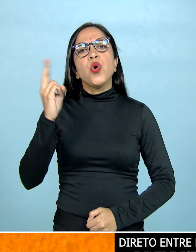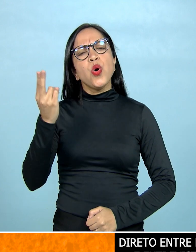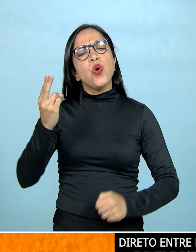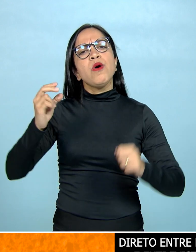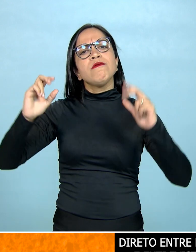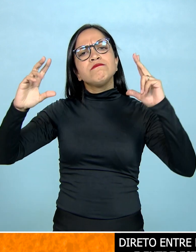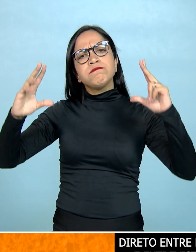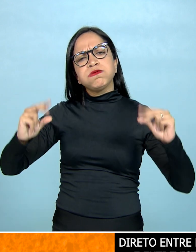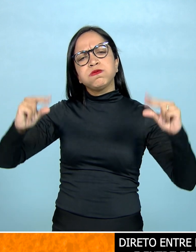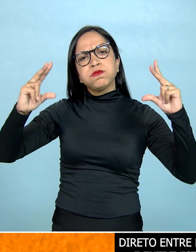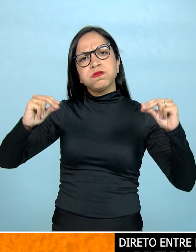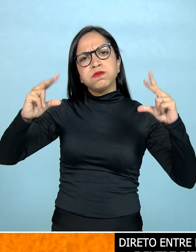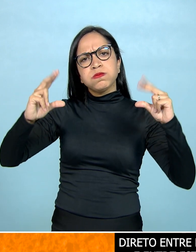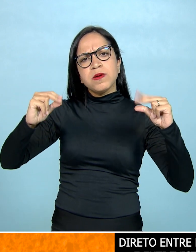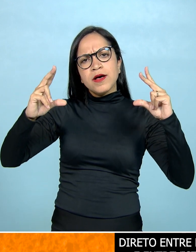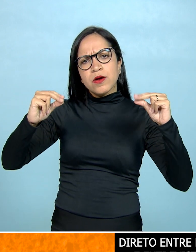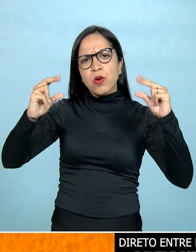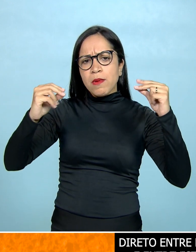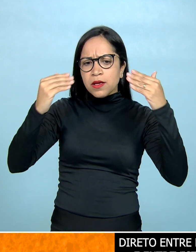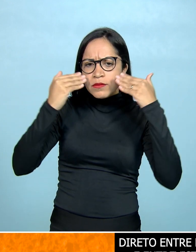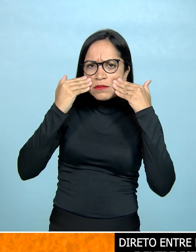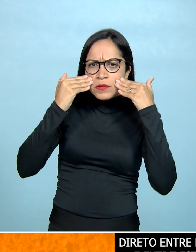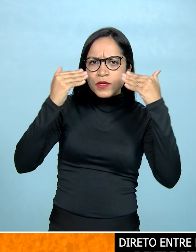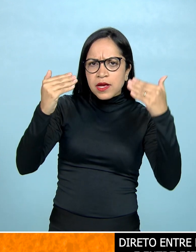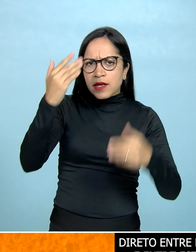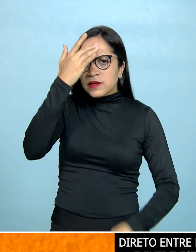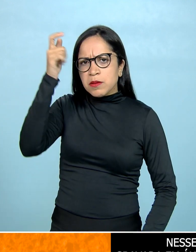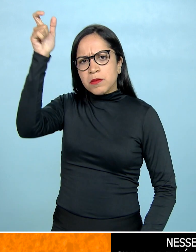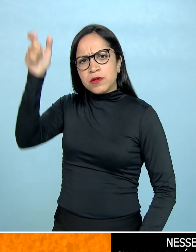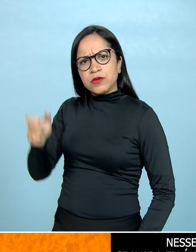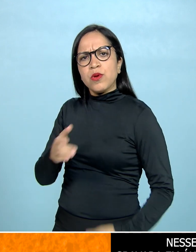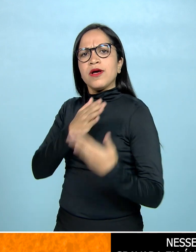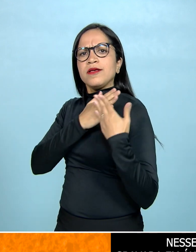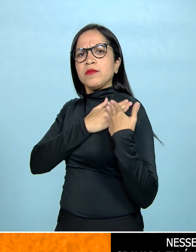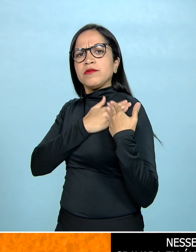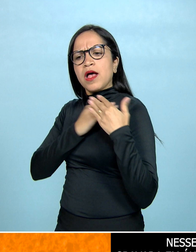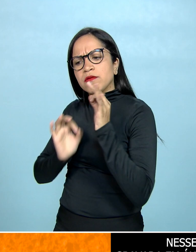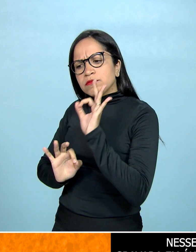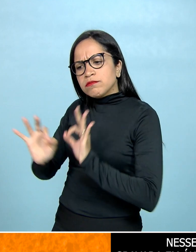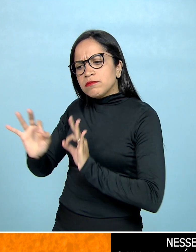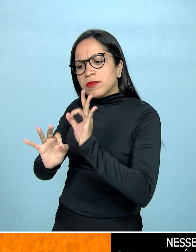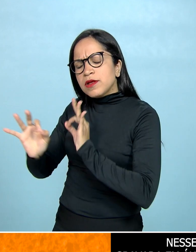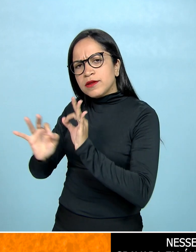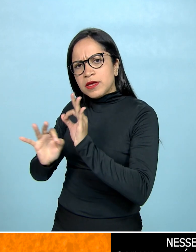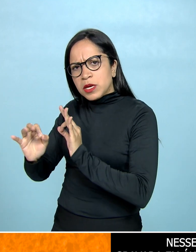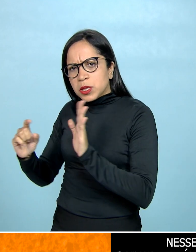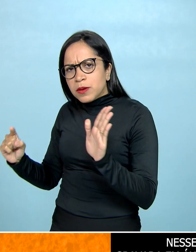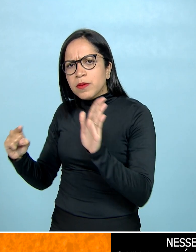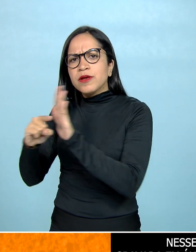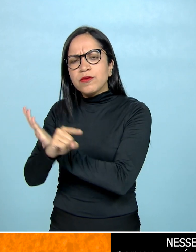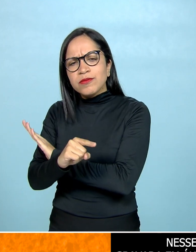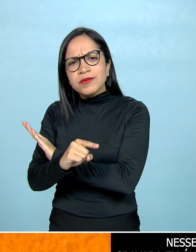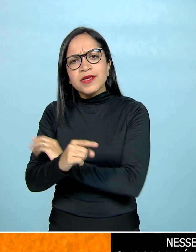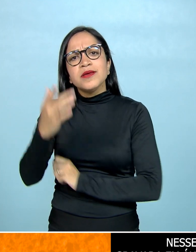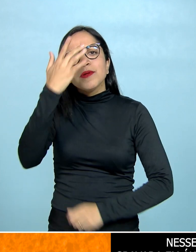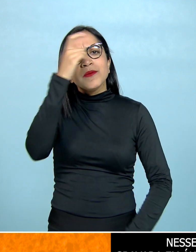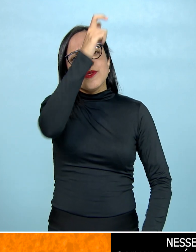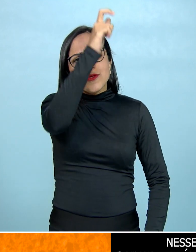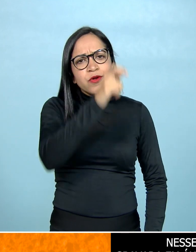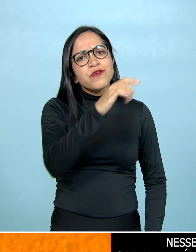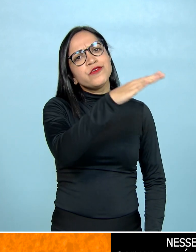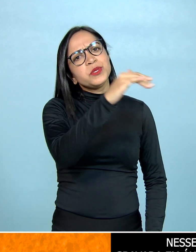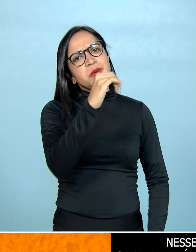entre entrevistador e entrevistado, sendo, nesse caso, gravada em áudio e